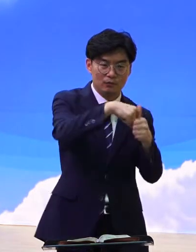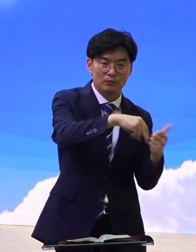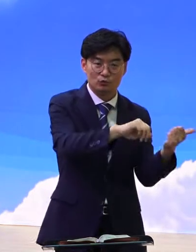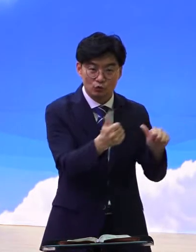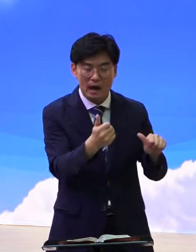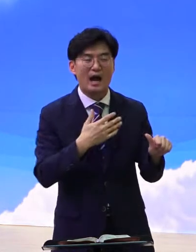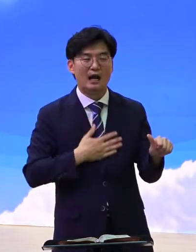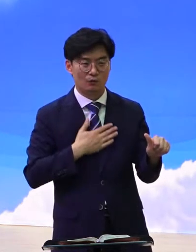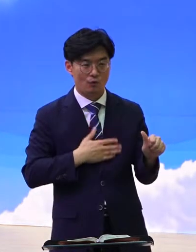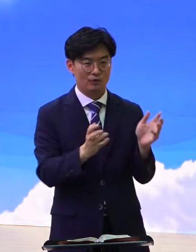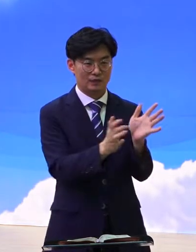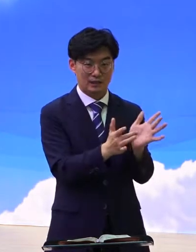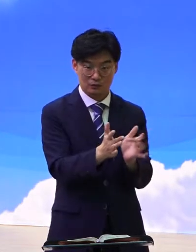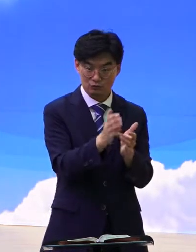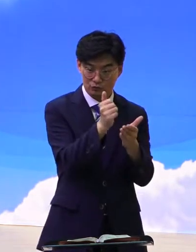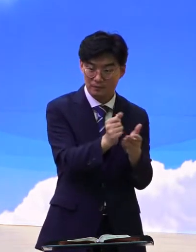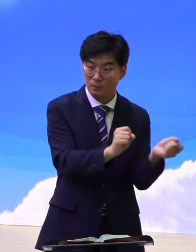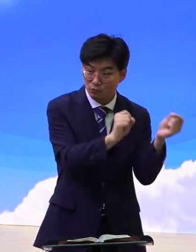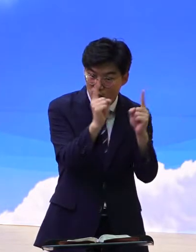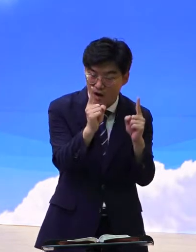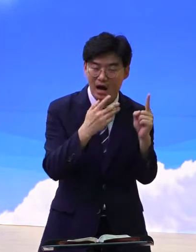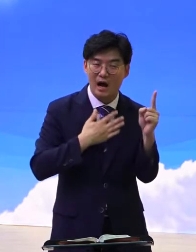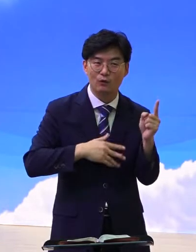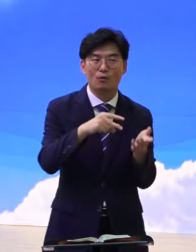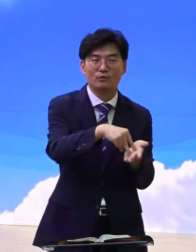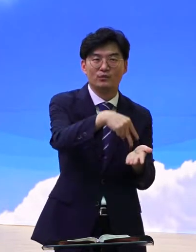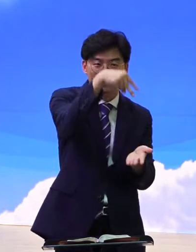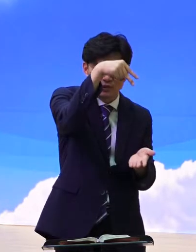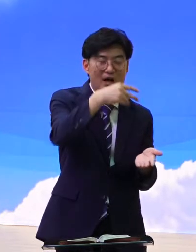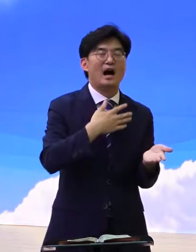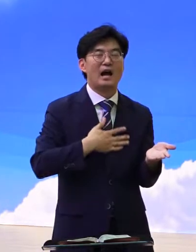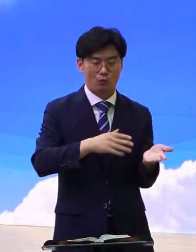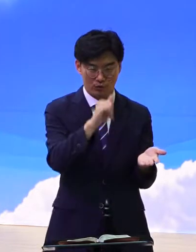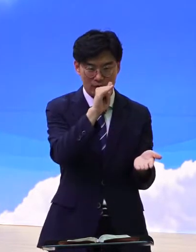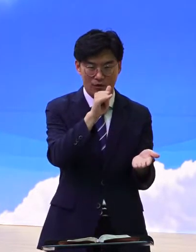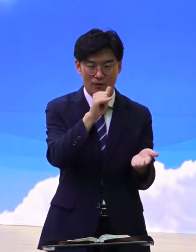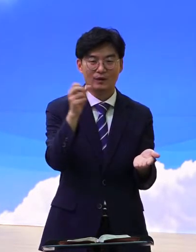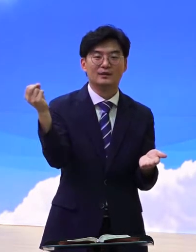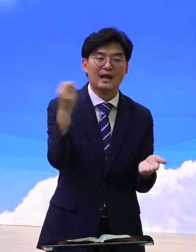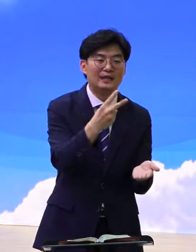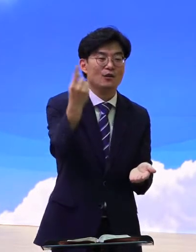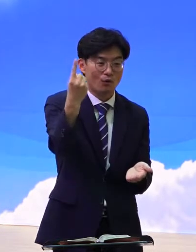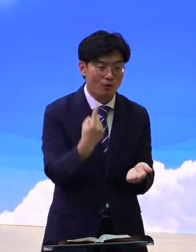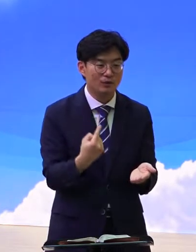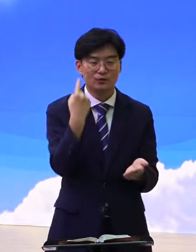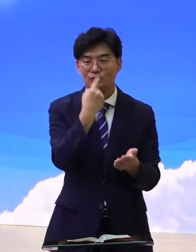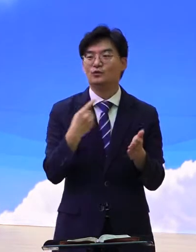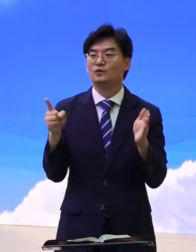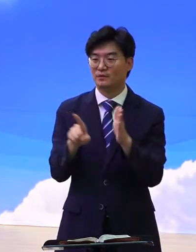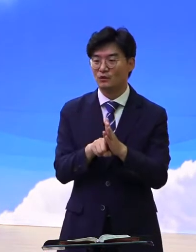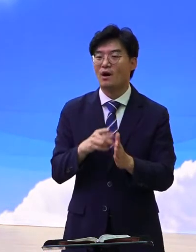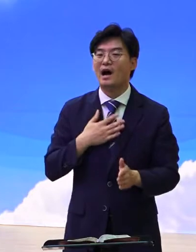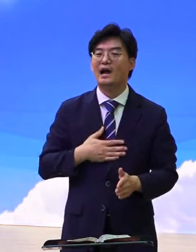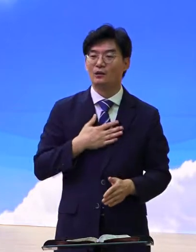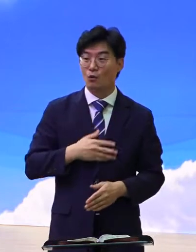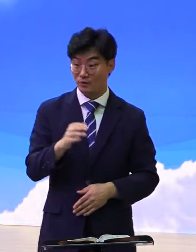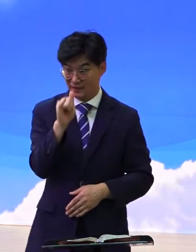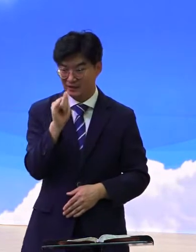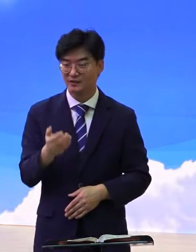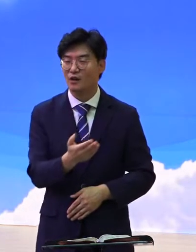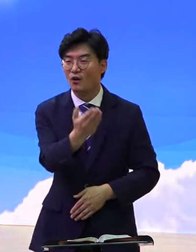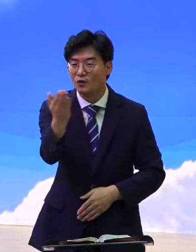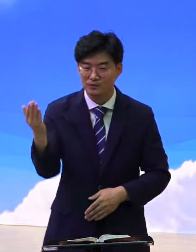예수님의 승천과 또 다시 오실 것을 믿고서 영광스러운 즐거움으로 기뻐하는 사람, 그 사람이